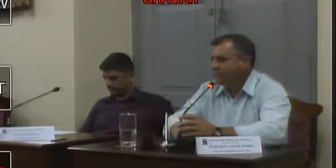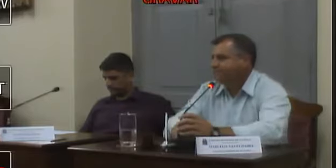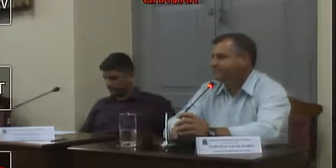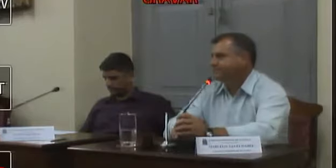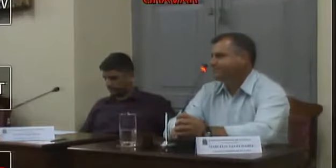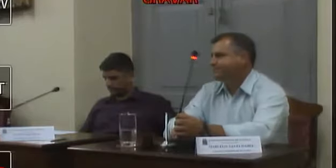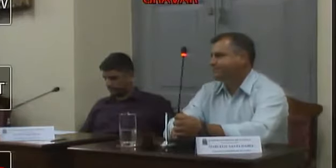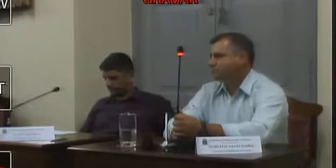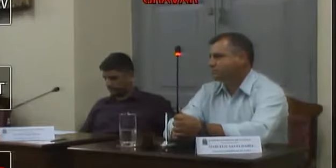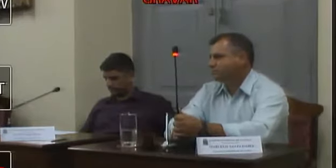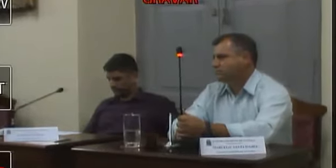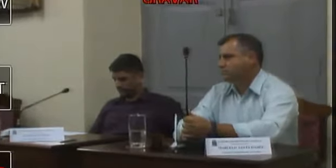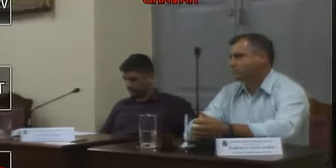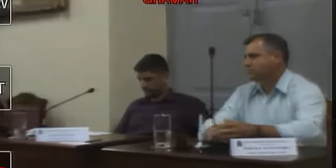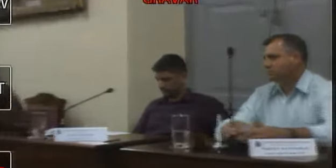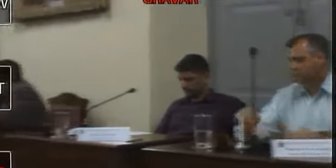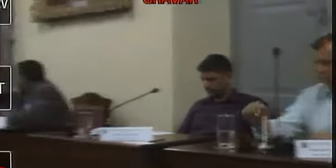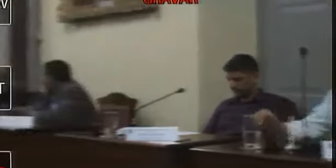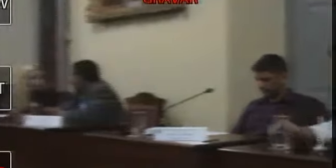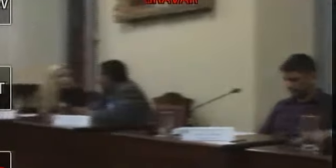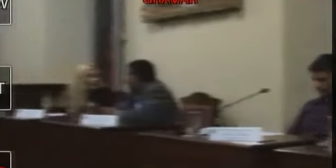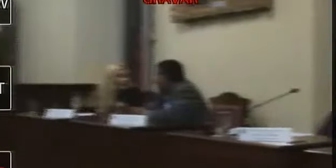presidente.